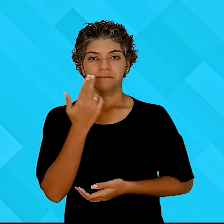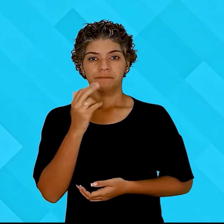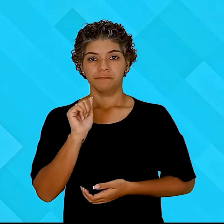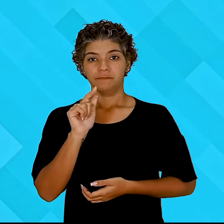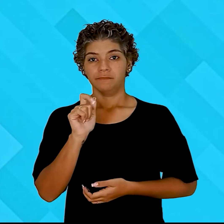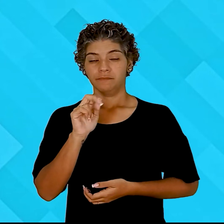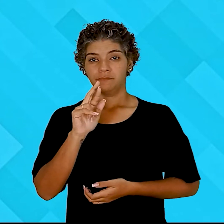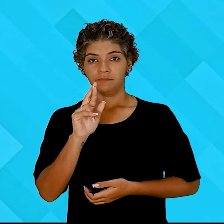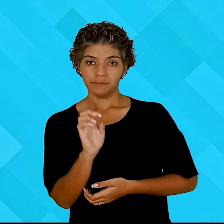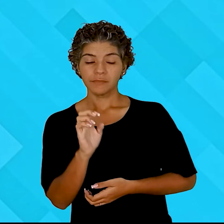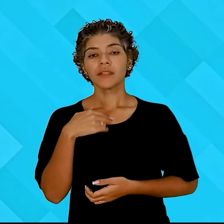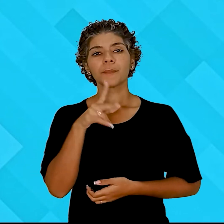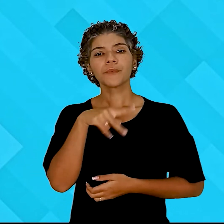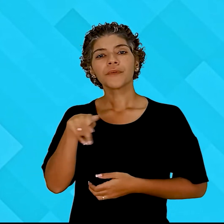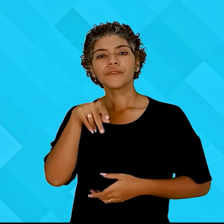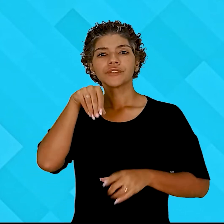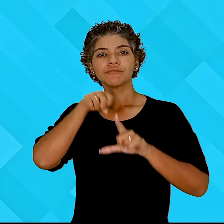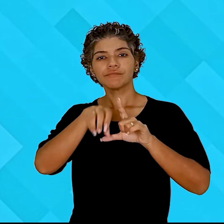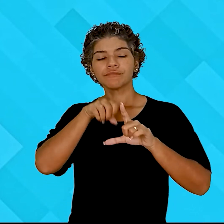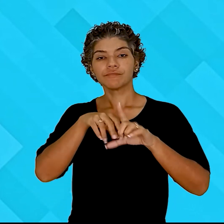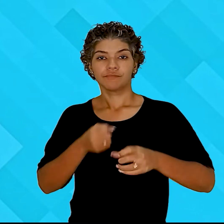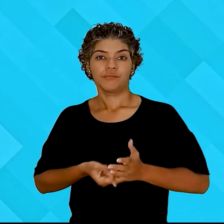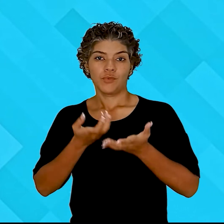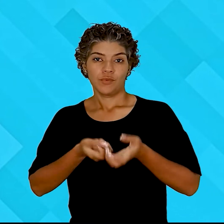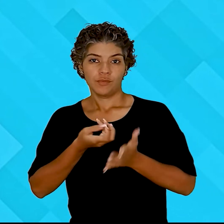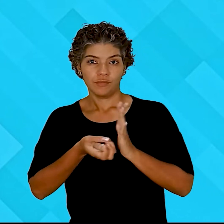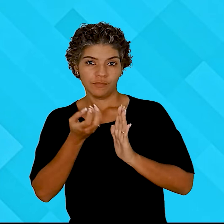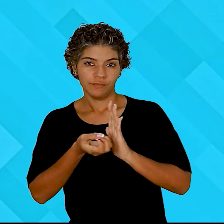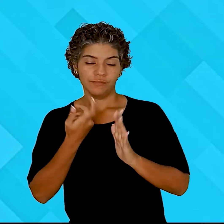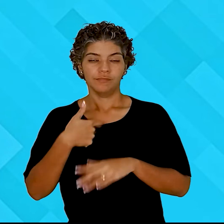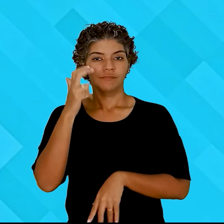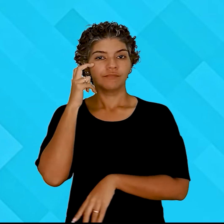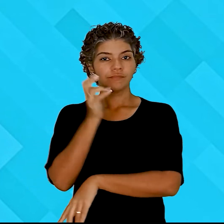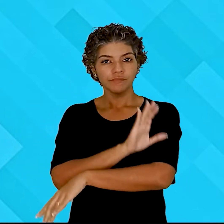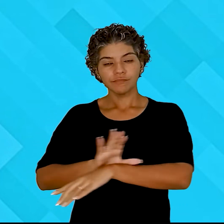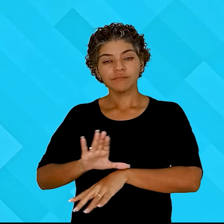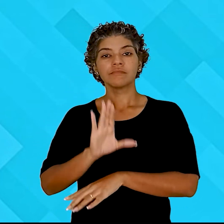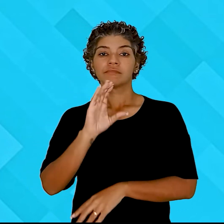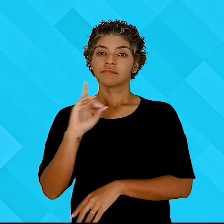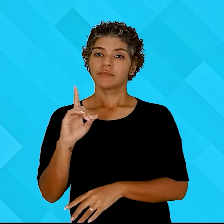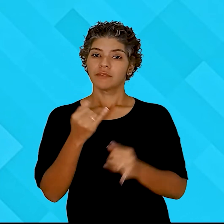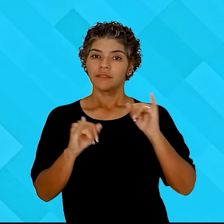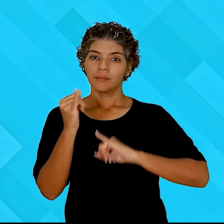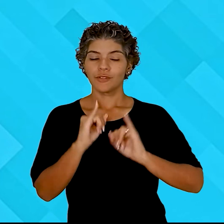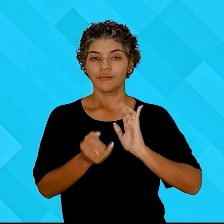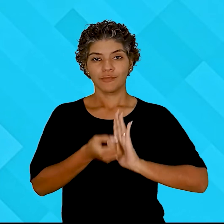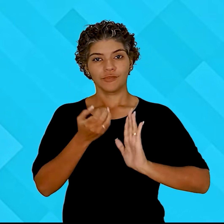Meu nome é Alexandre Pimentel, sou professor no bacharelado em Produção Cultural e coordenador do Laboratório de Produção e Gestão Cultural do